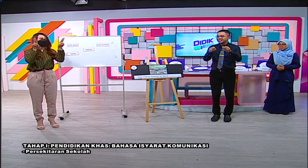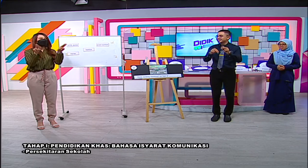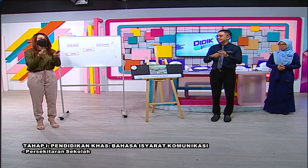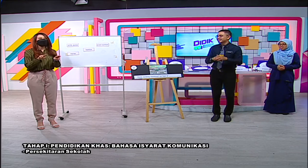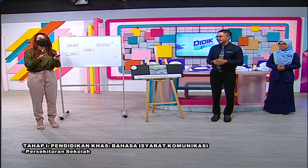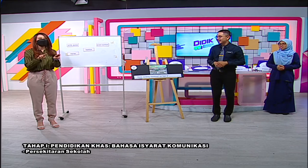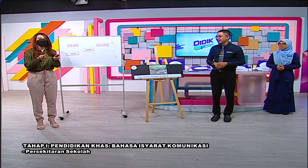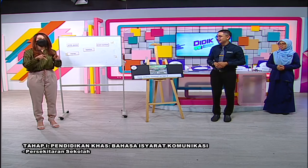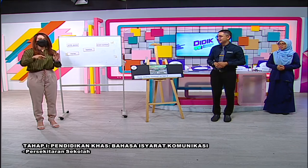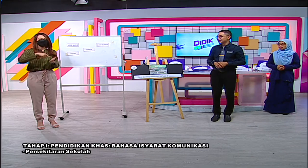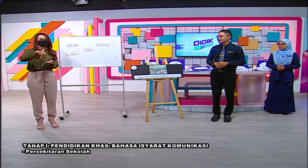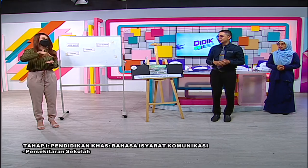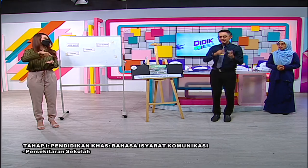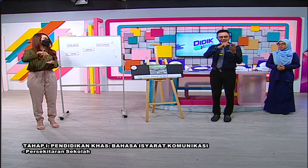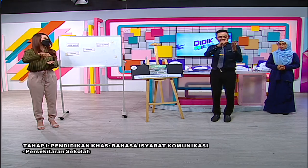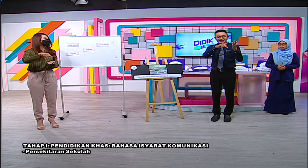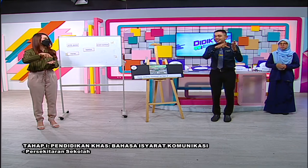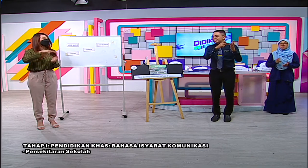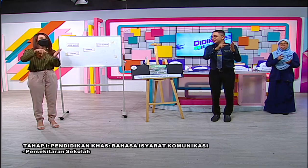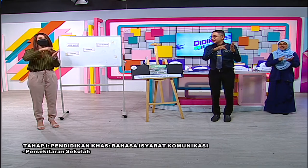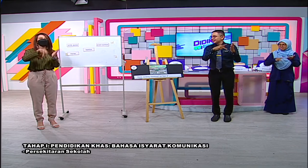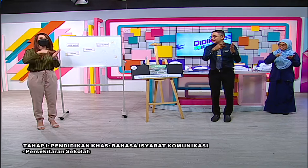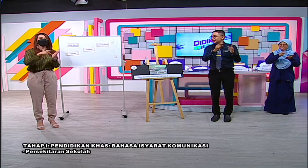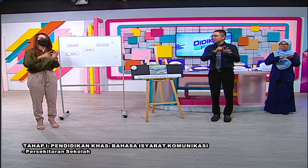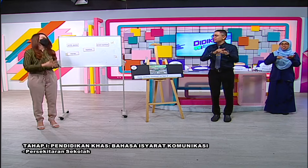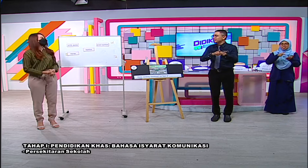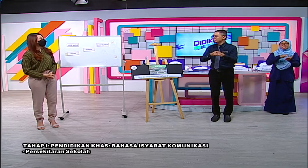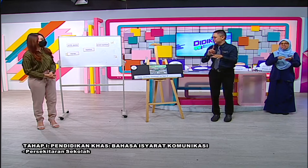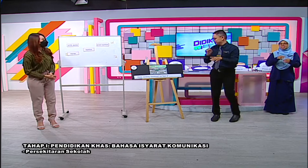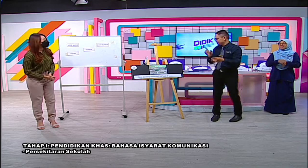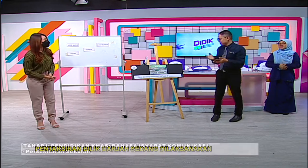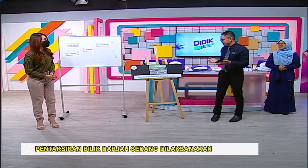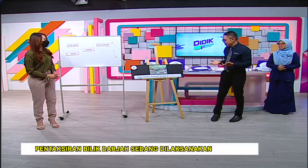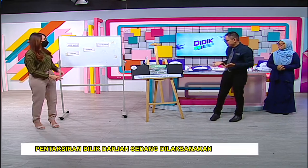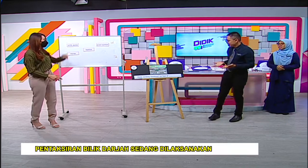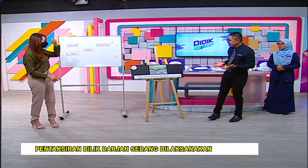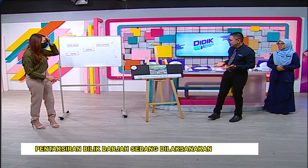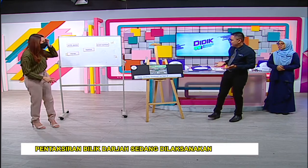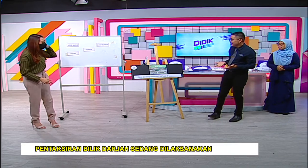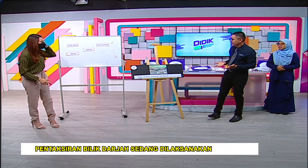Uji. Kaji. Kaji. Kaji. Di mana? Okey. Di mana, cikgu? Di